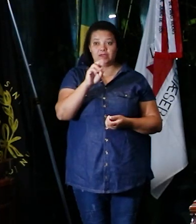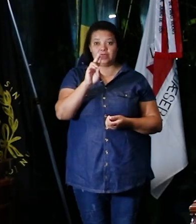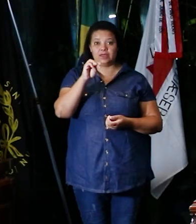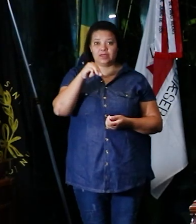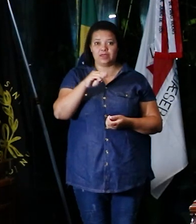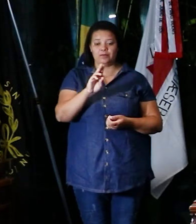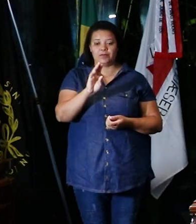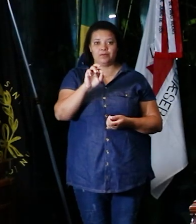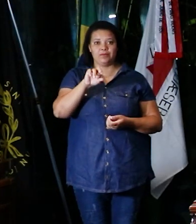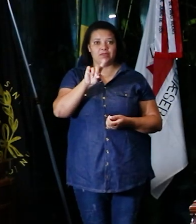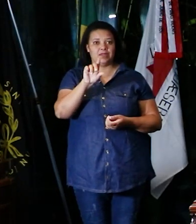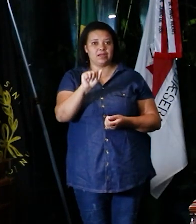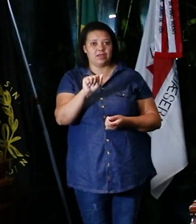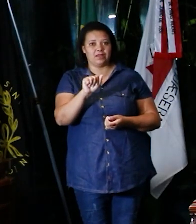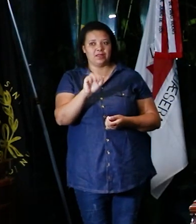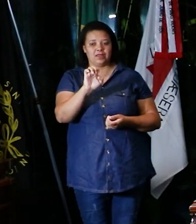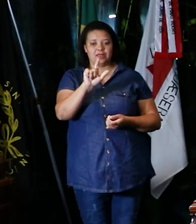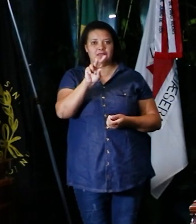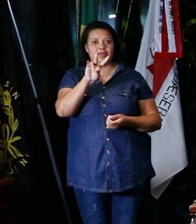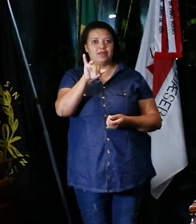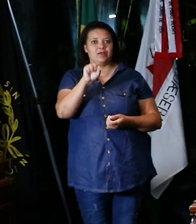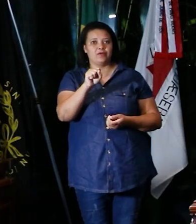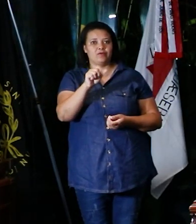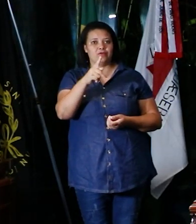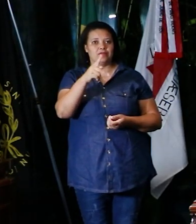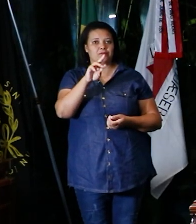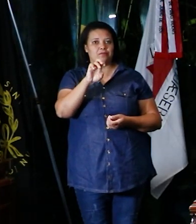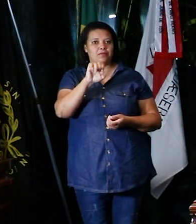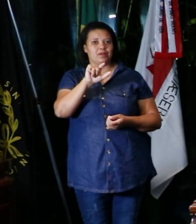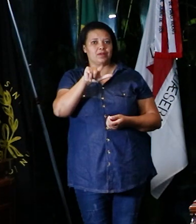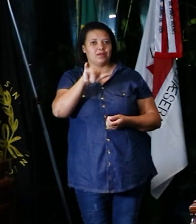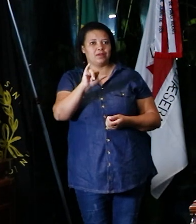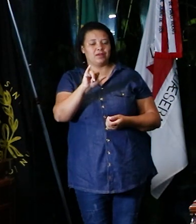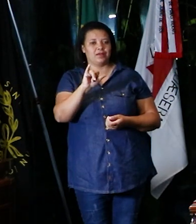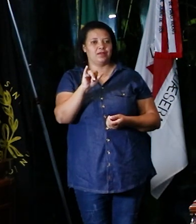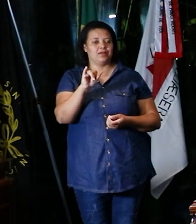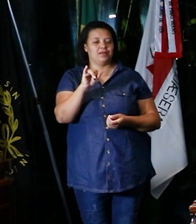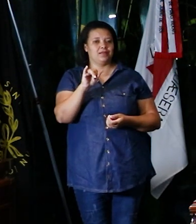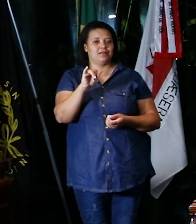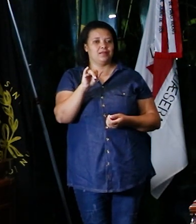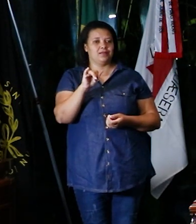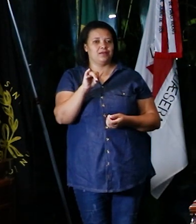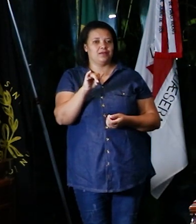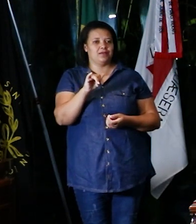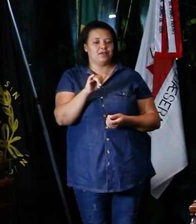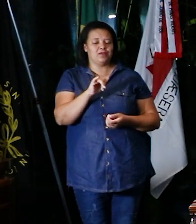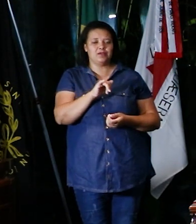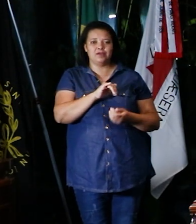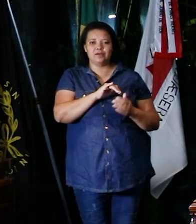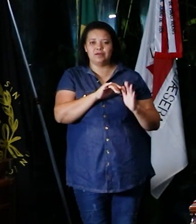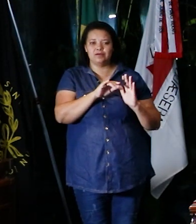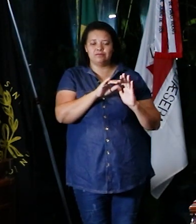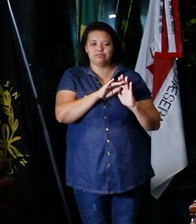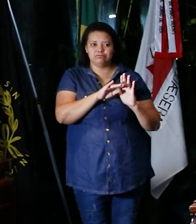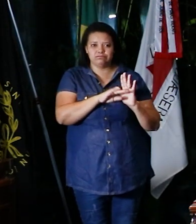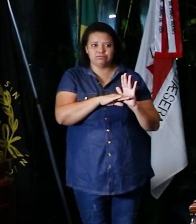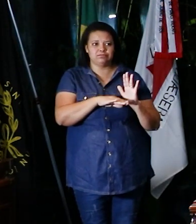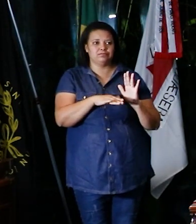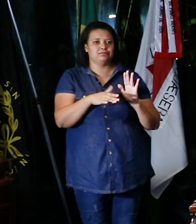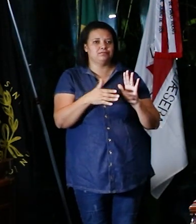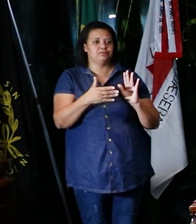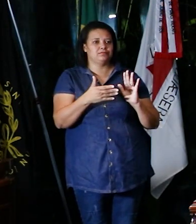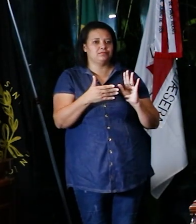Canhoto, Villa-Lobos, Elvis Presley, Chopin, Ernesto Nazaré,